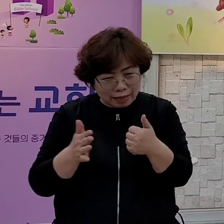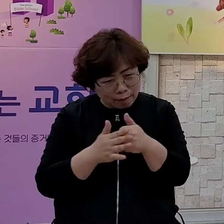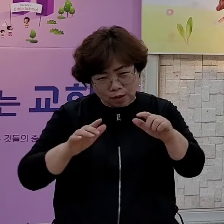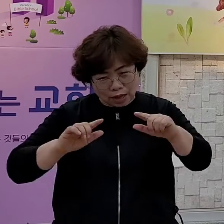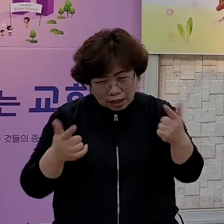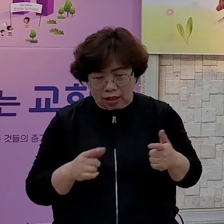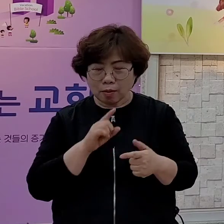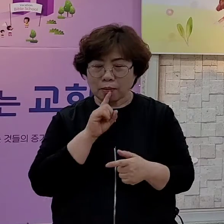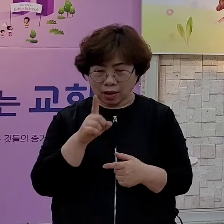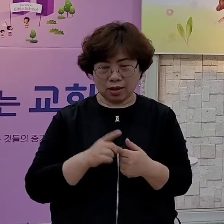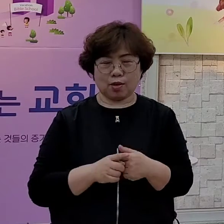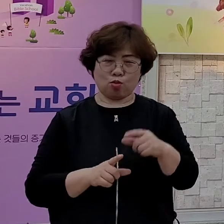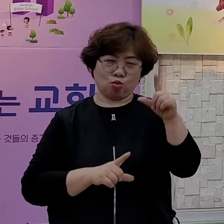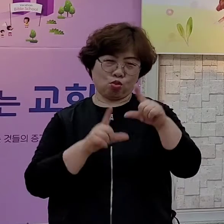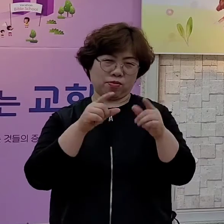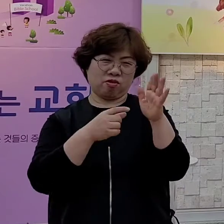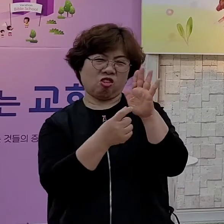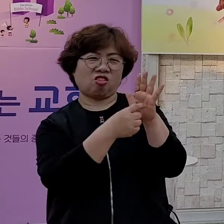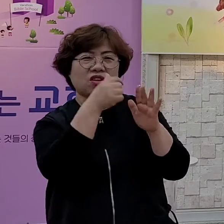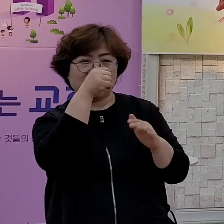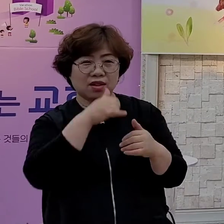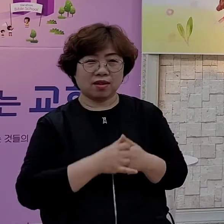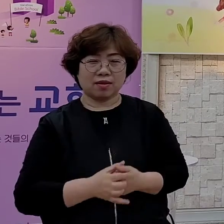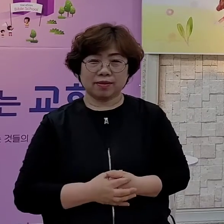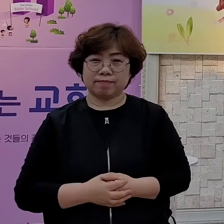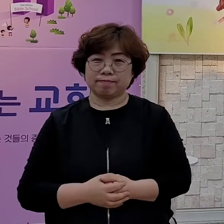모습을 보게 된다라는 사실입니다.